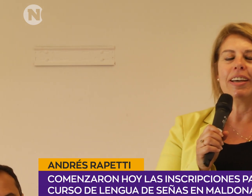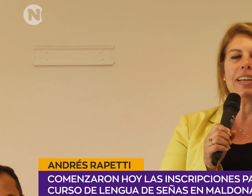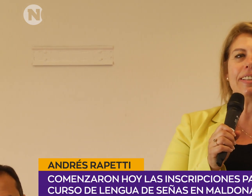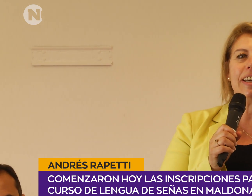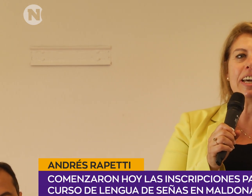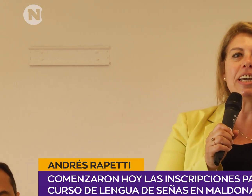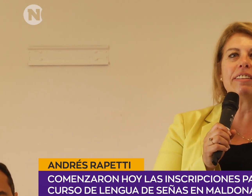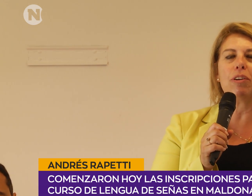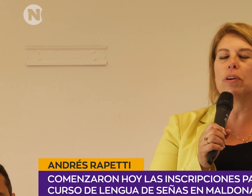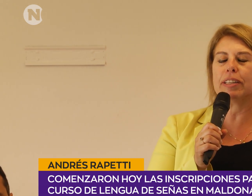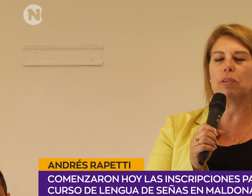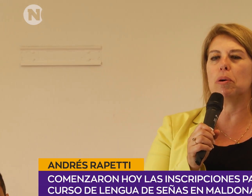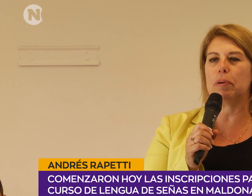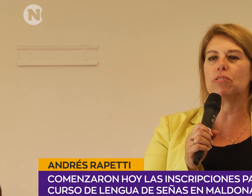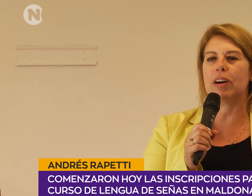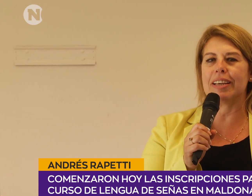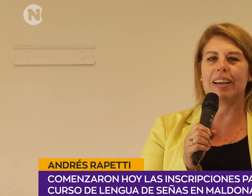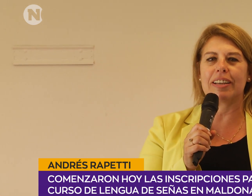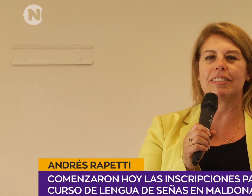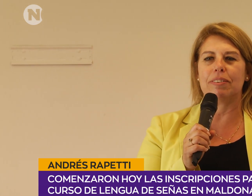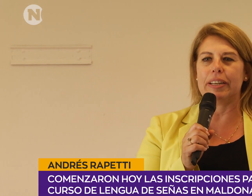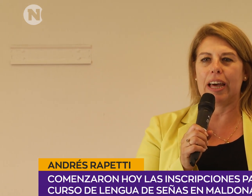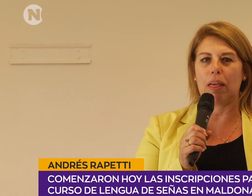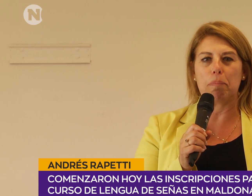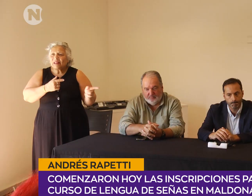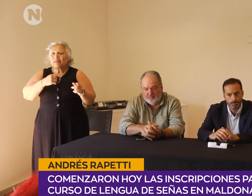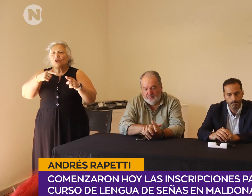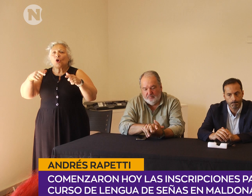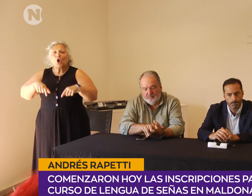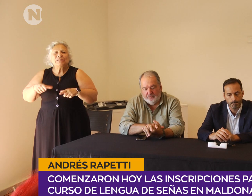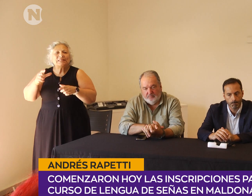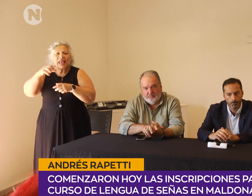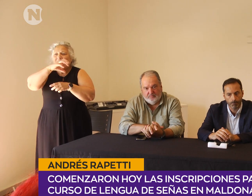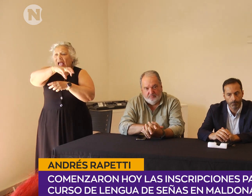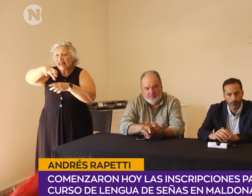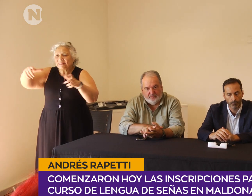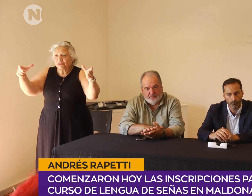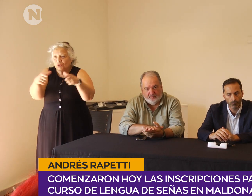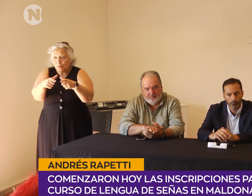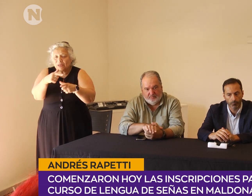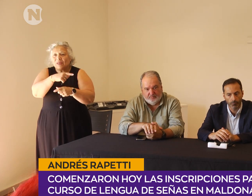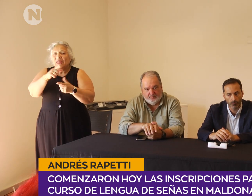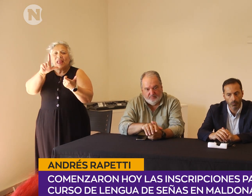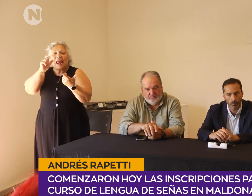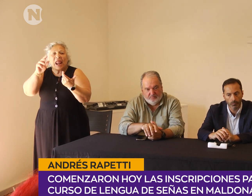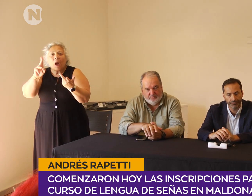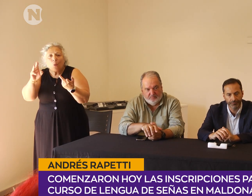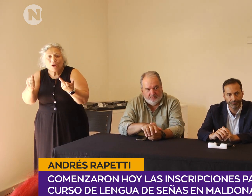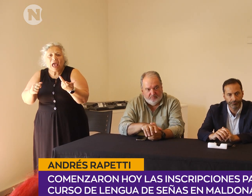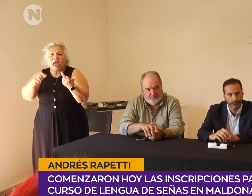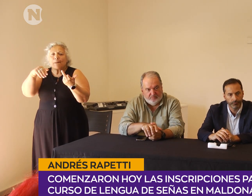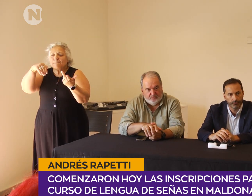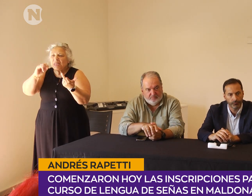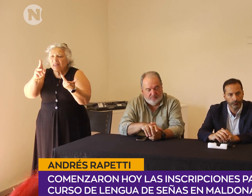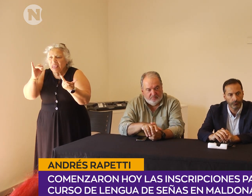Sorda, CINDE. Se firmó el convenio y a partir de eso, desde la Casa de la Cultura, se empezó a centralizar mucho lo que eran los cursos de la enseñanza de lengua y